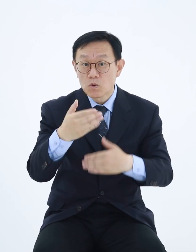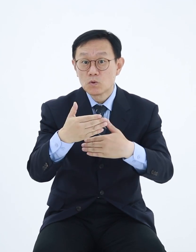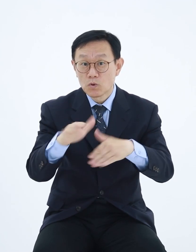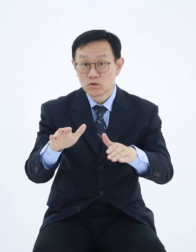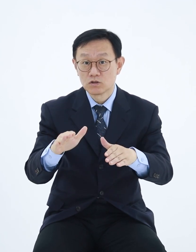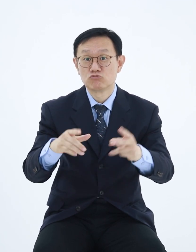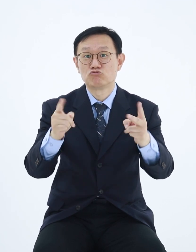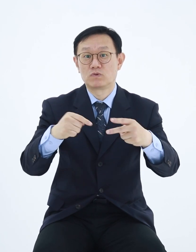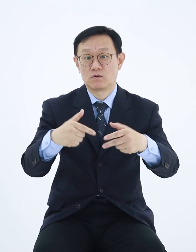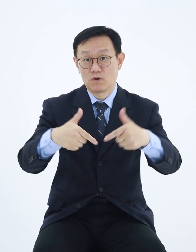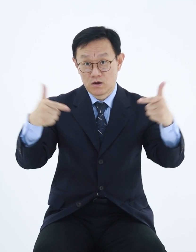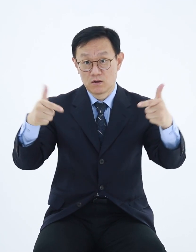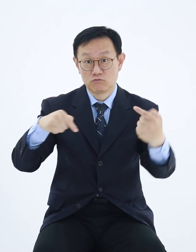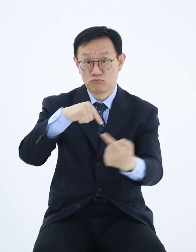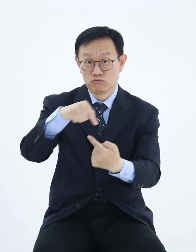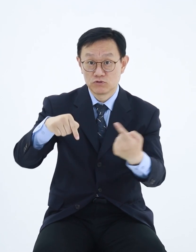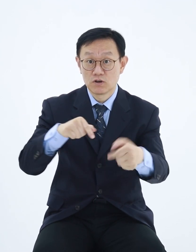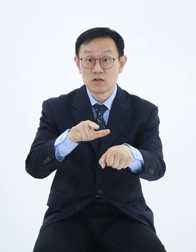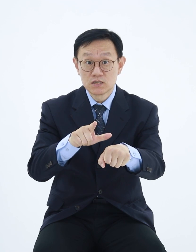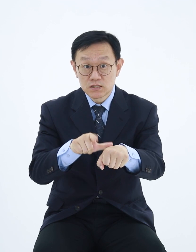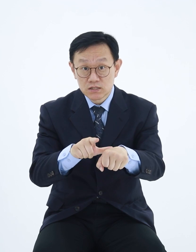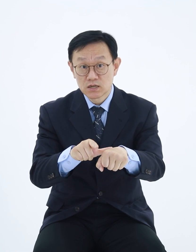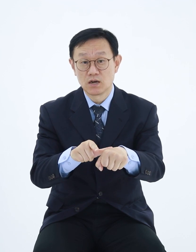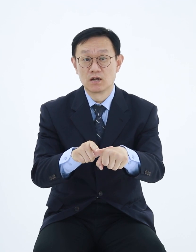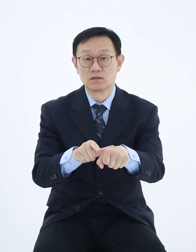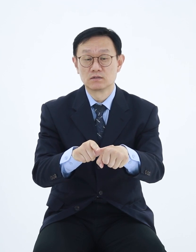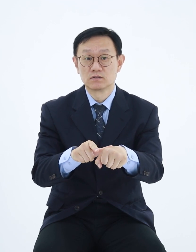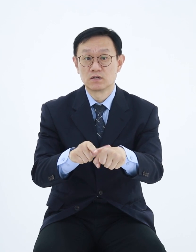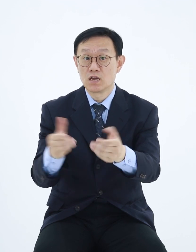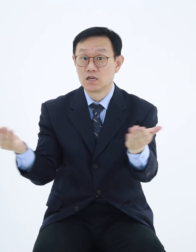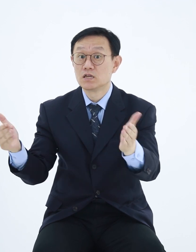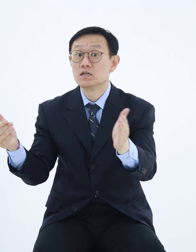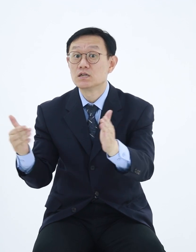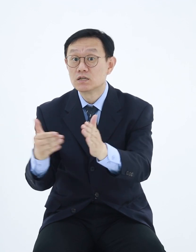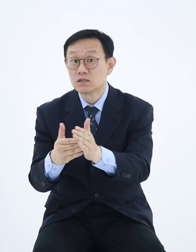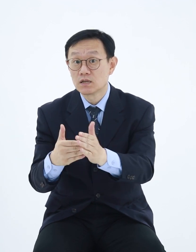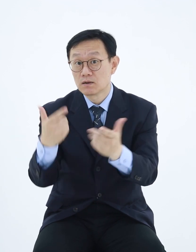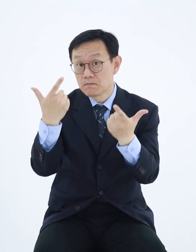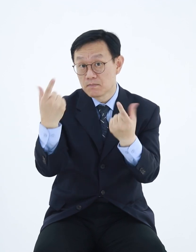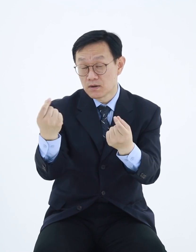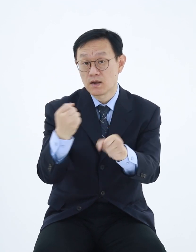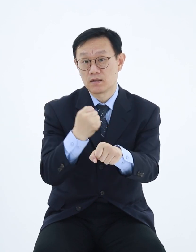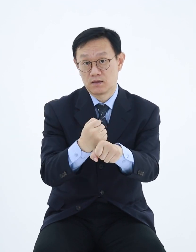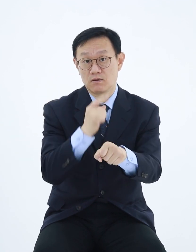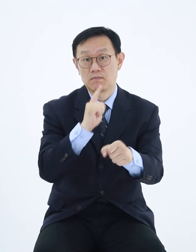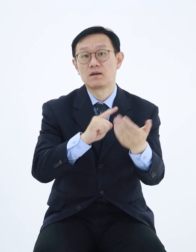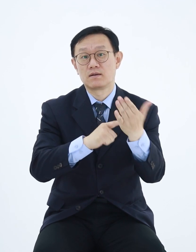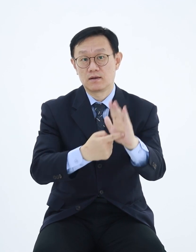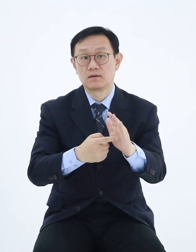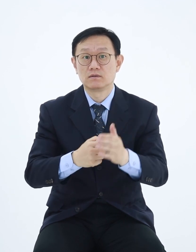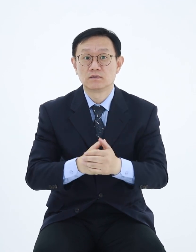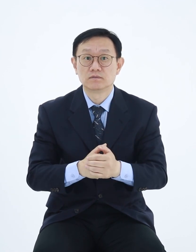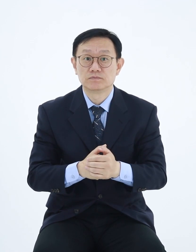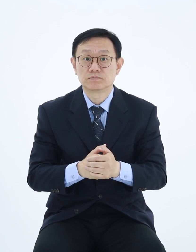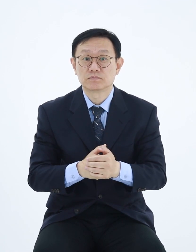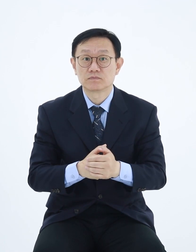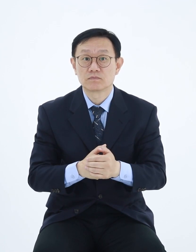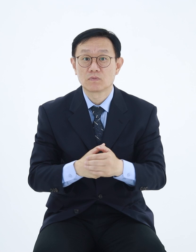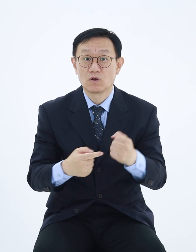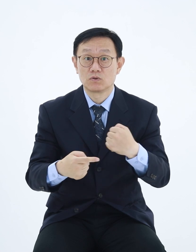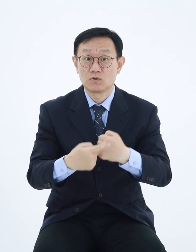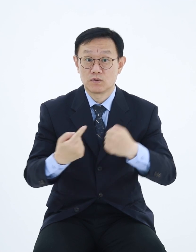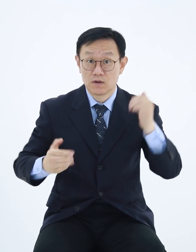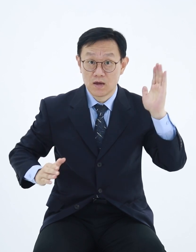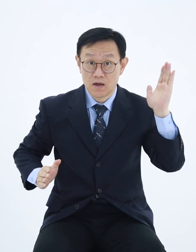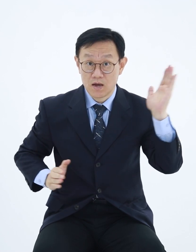확대 운영하고 운영시간도 직장인들의 평균 퇴근 시간에 맞추어 연장한다고 발표했습니다. 초등학생